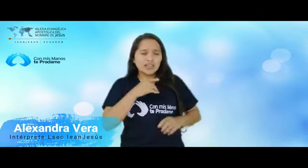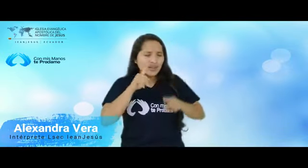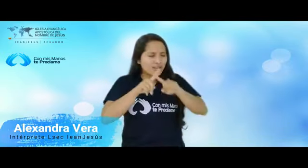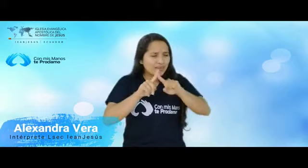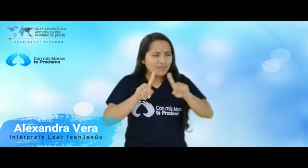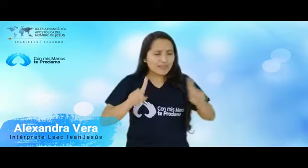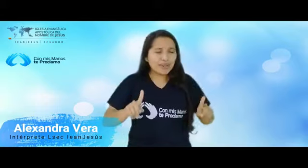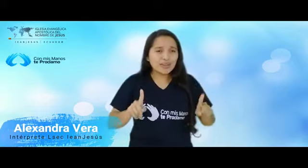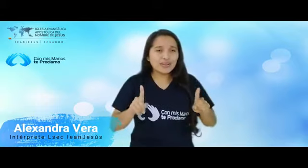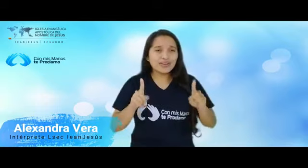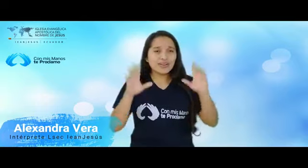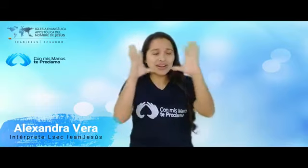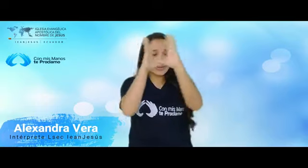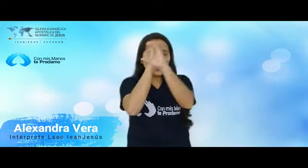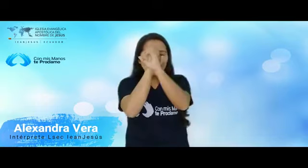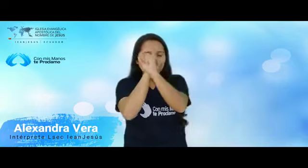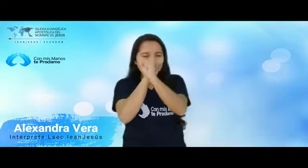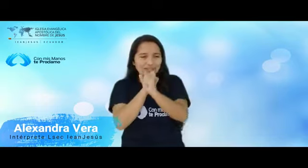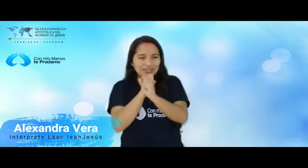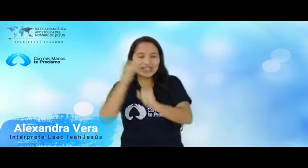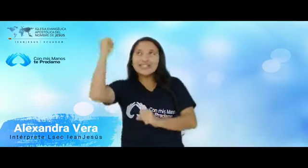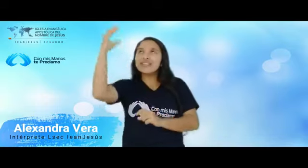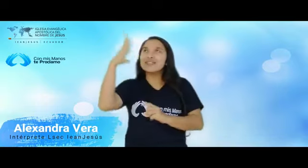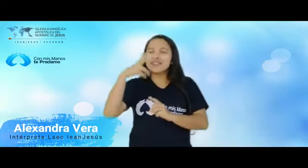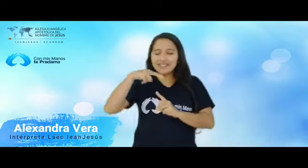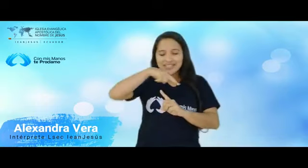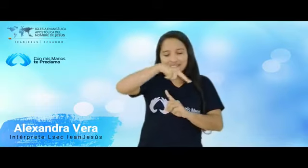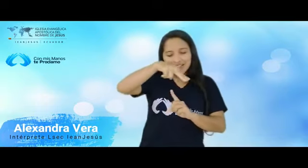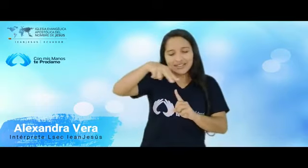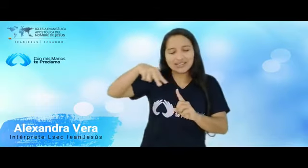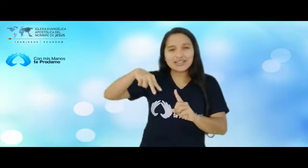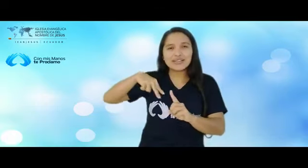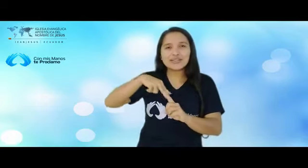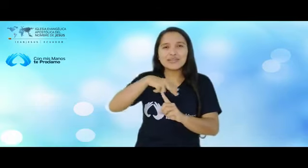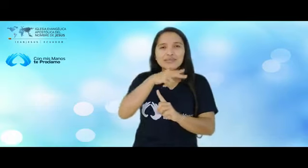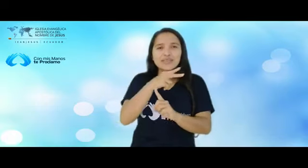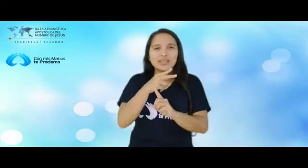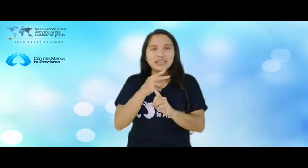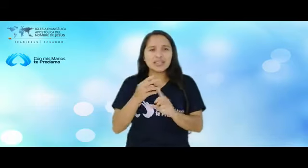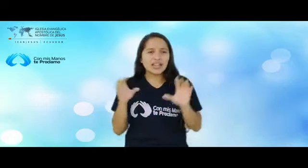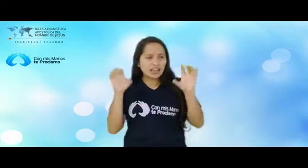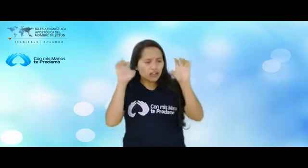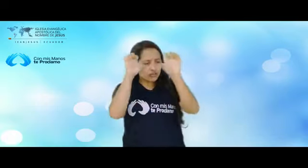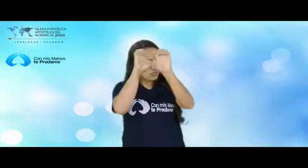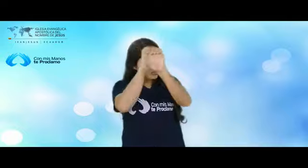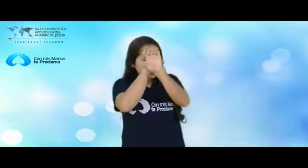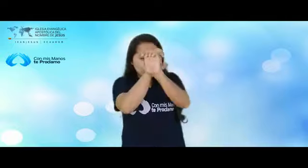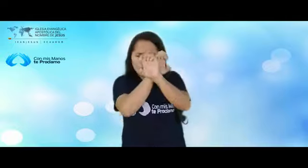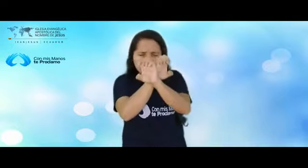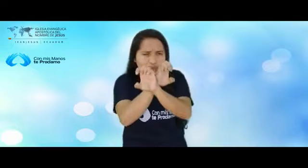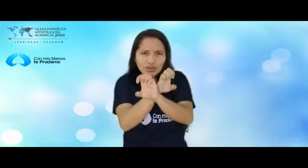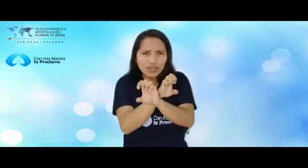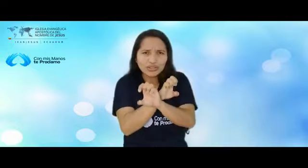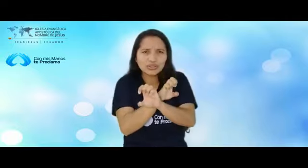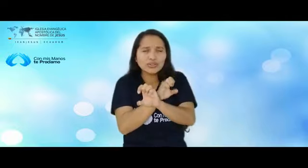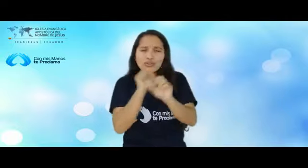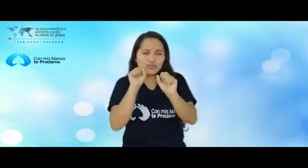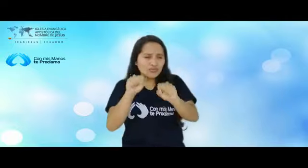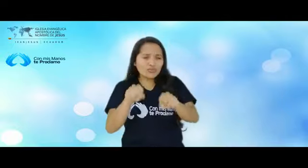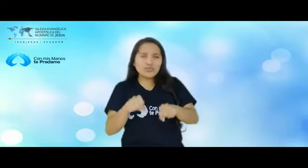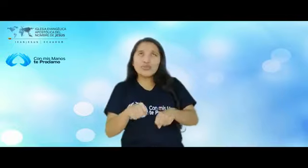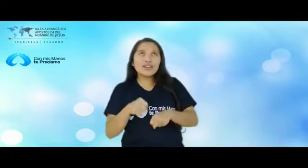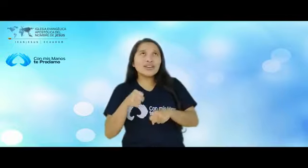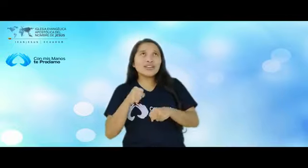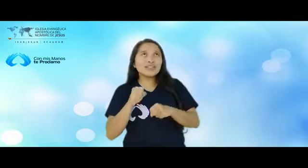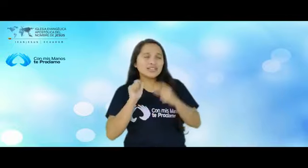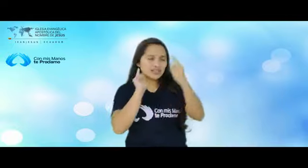aún la noche resplandecerá alrededor de mí, aún las tinieblas no encubren de ti, y